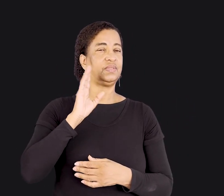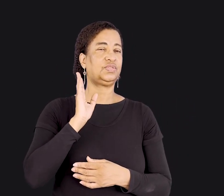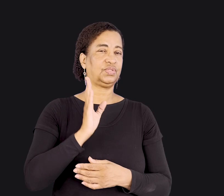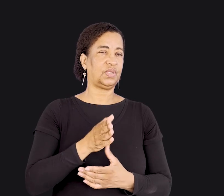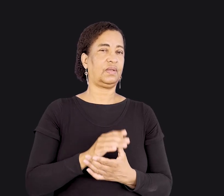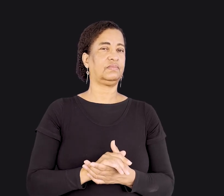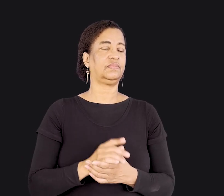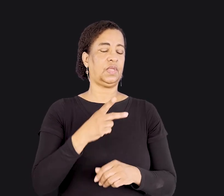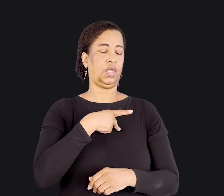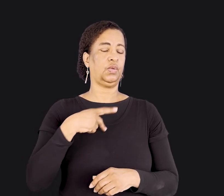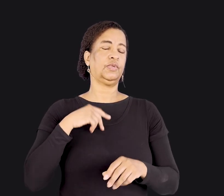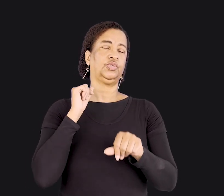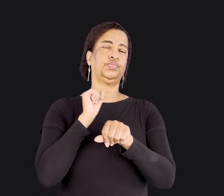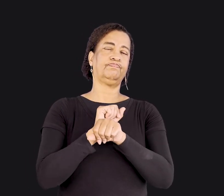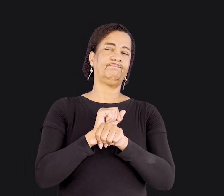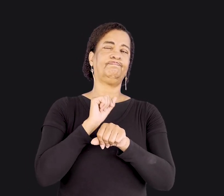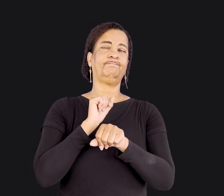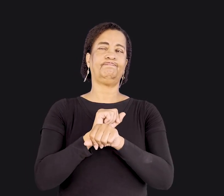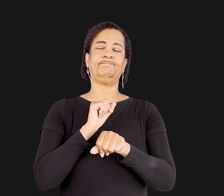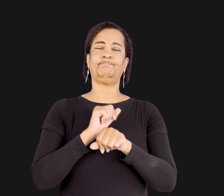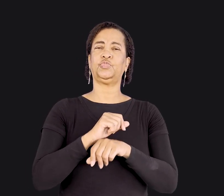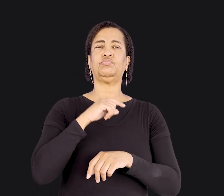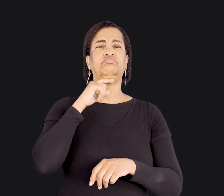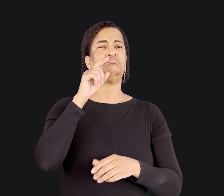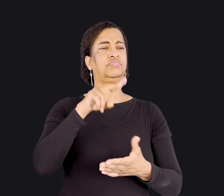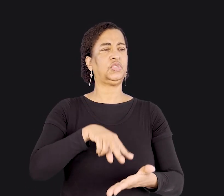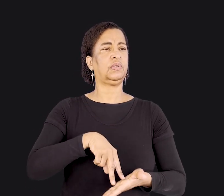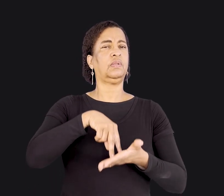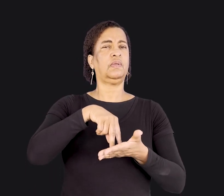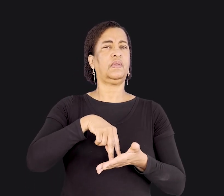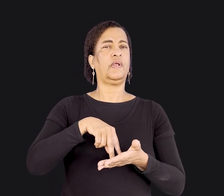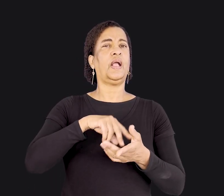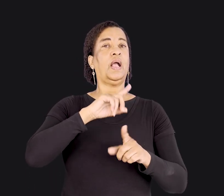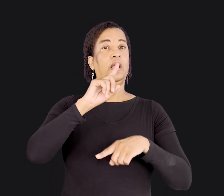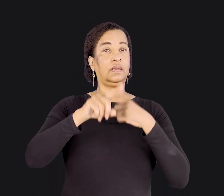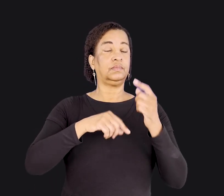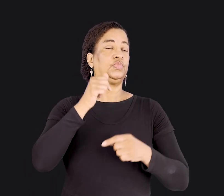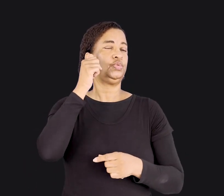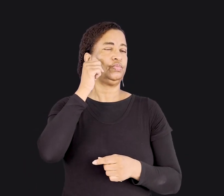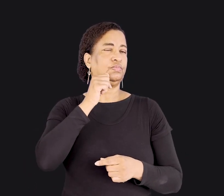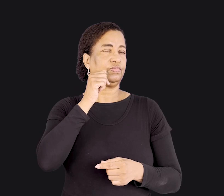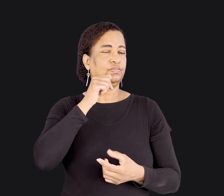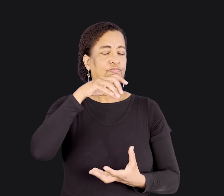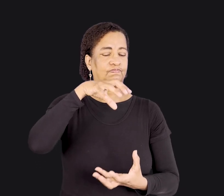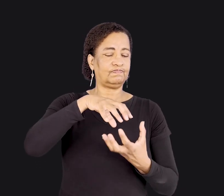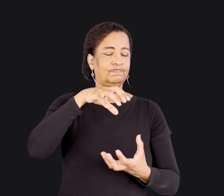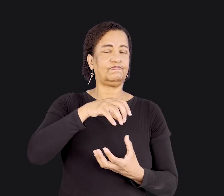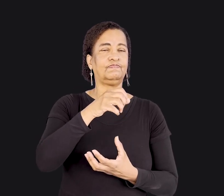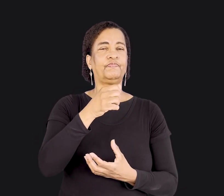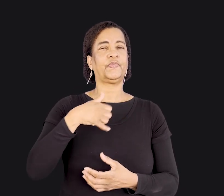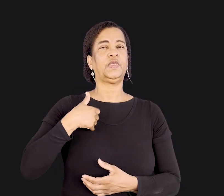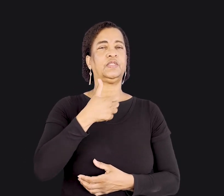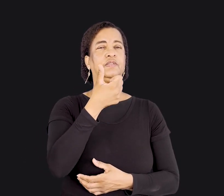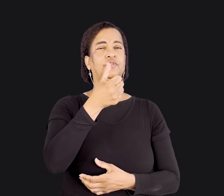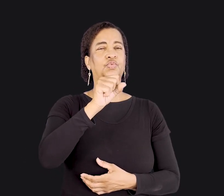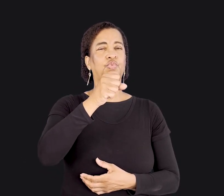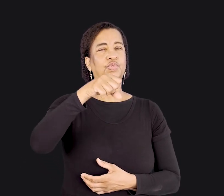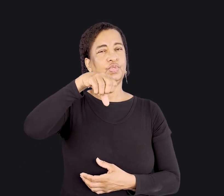pastor esperou e ninguém se levantou. Finalmente, uma velhinha de 89 anos se levantou lá